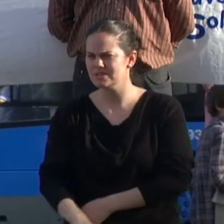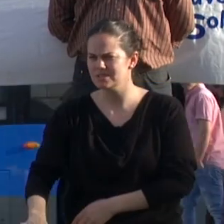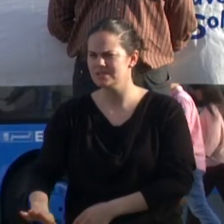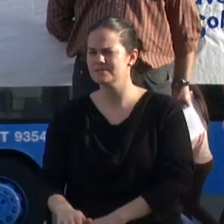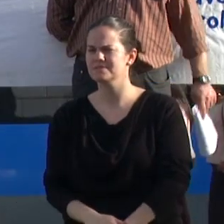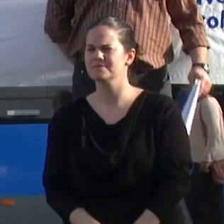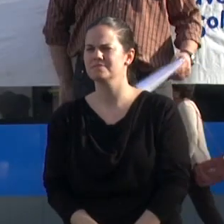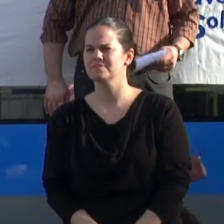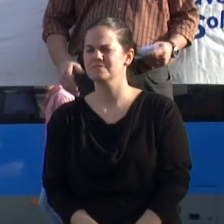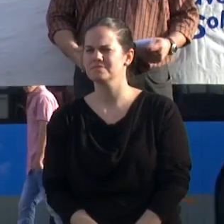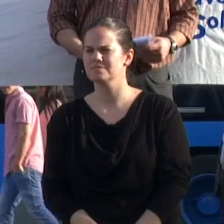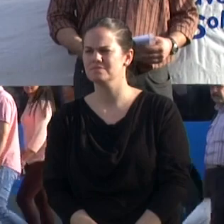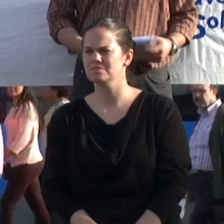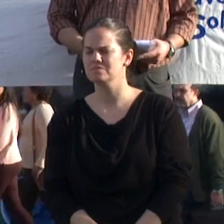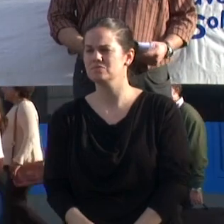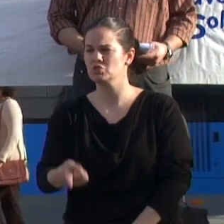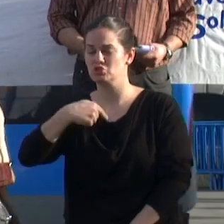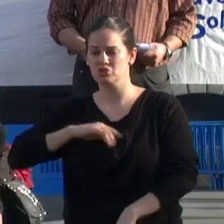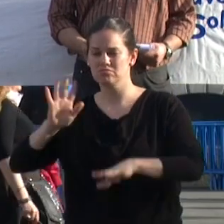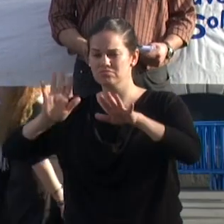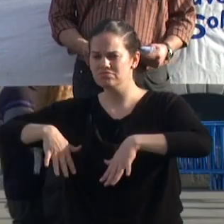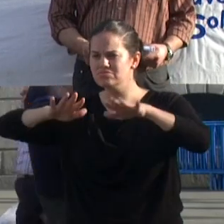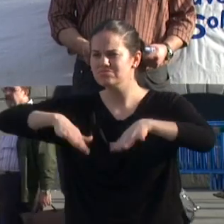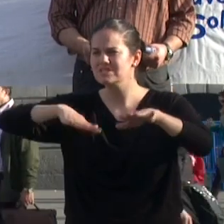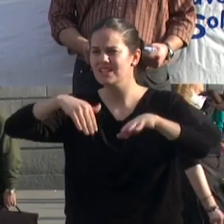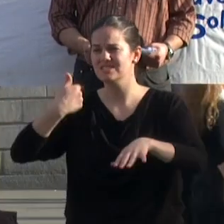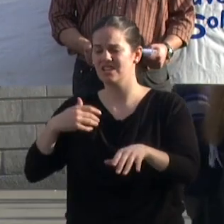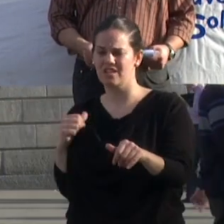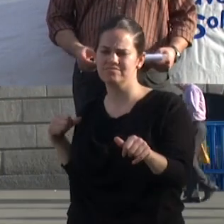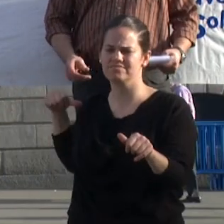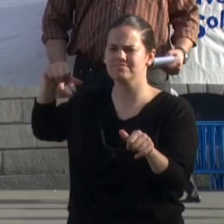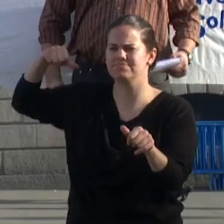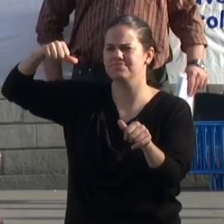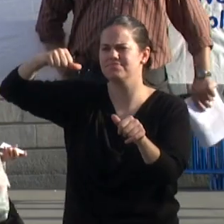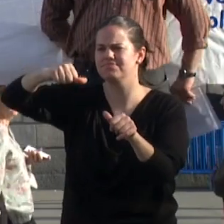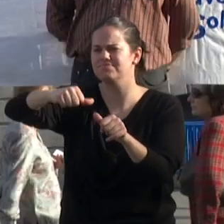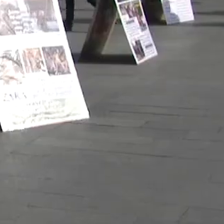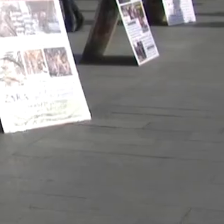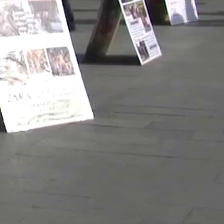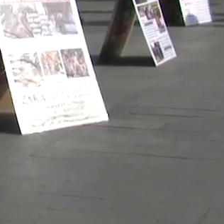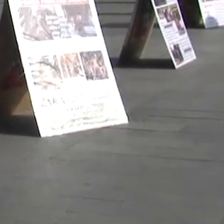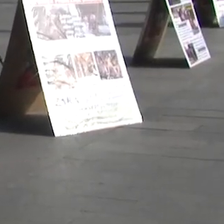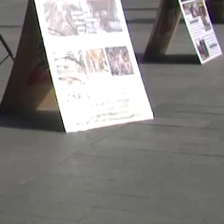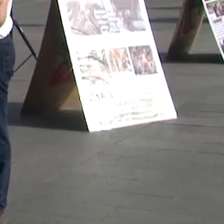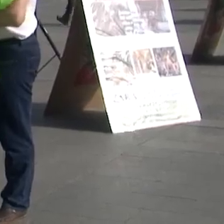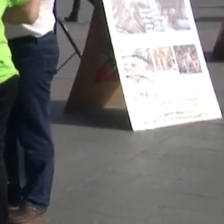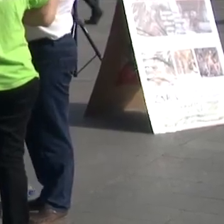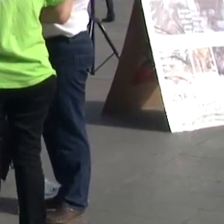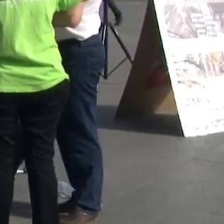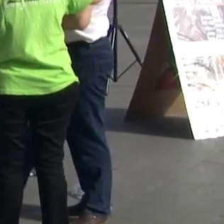Infantil. Salimos a la calle como lo venimos haciendo en los últimos 18